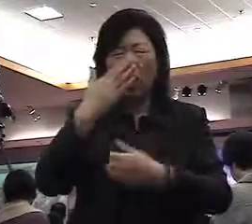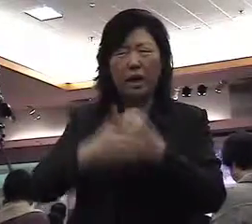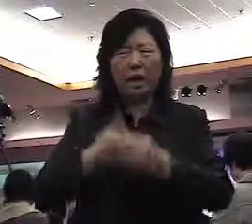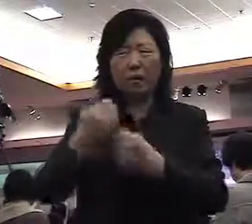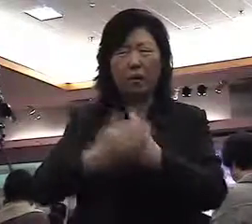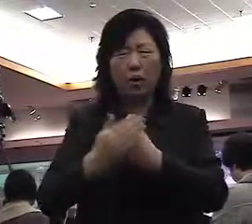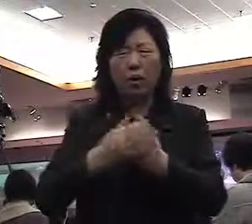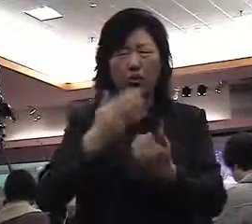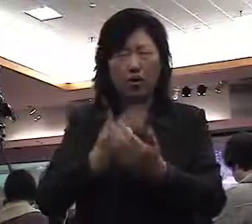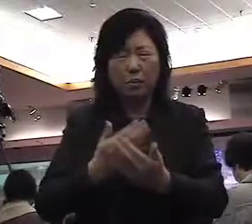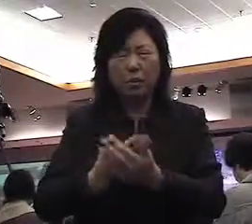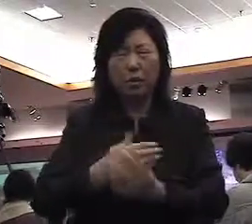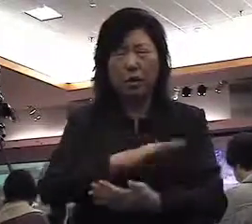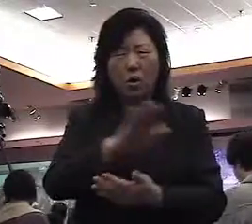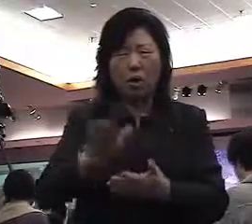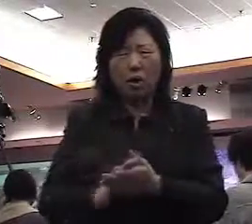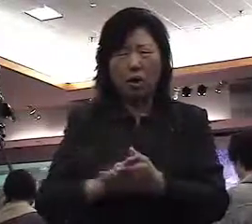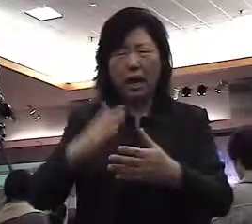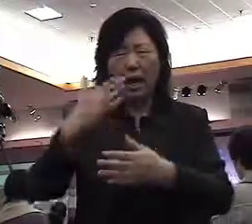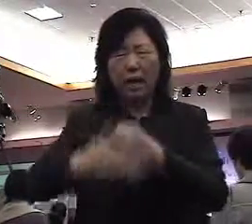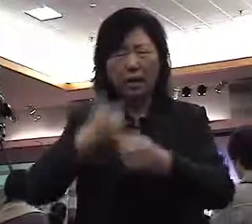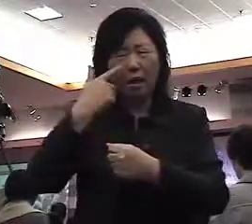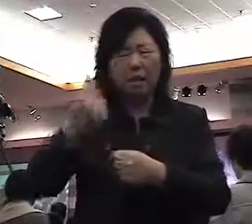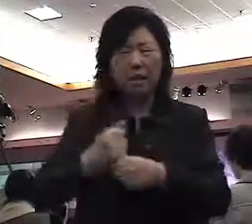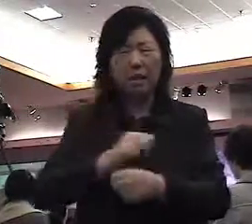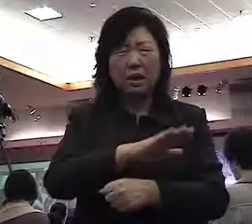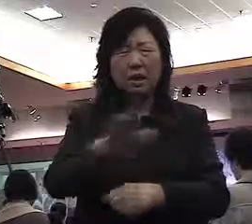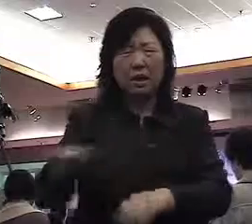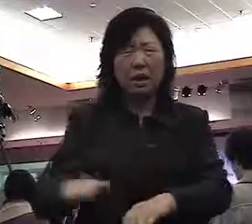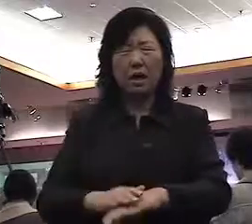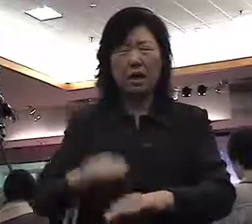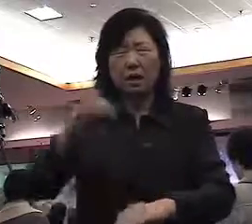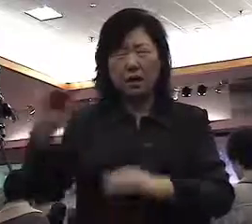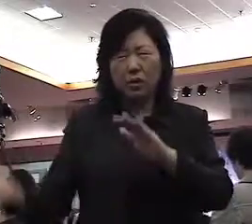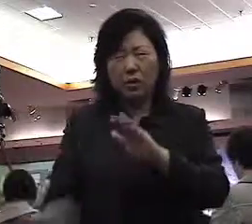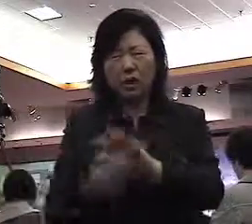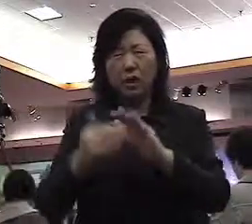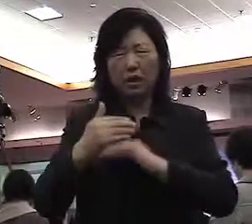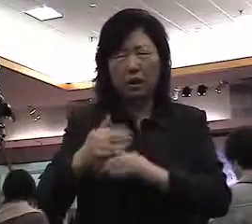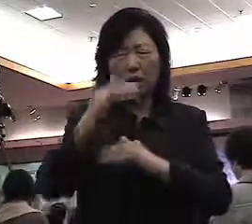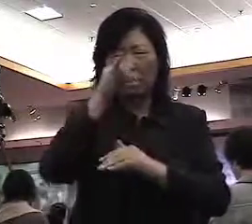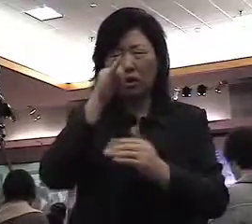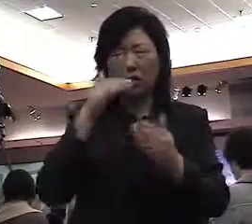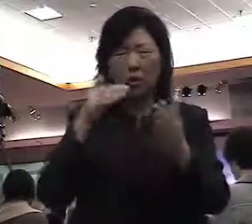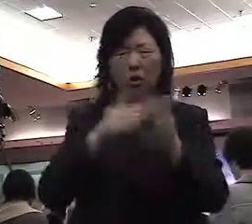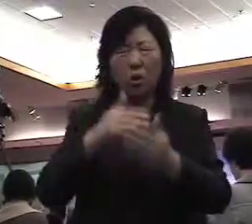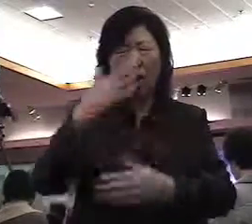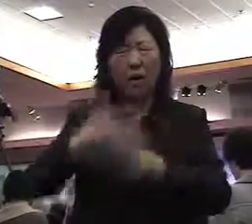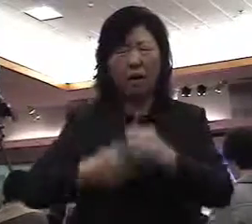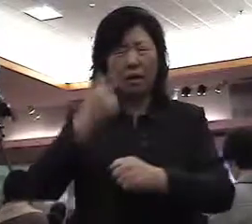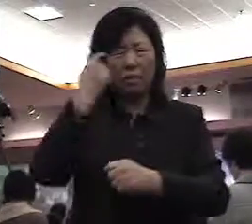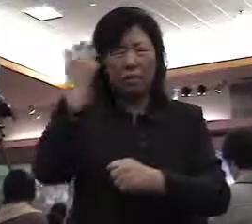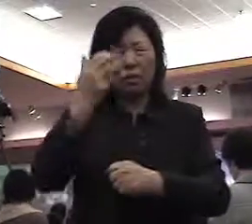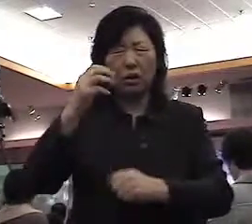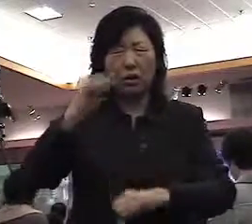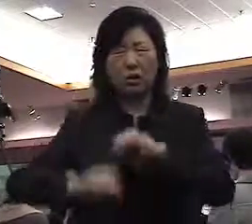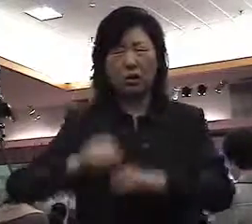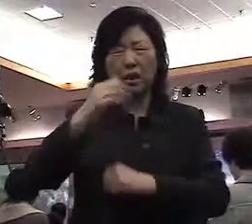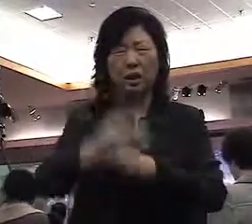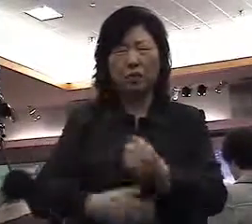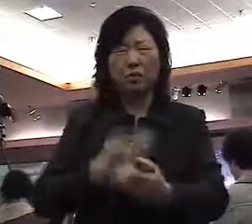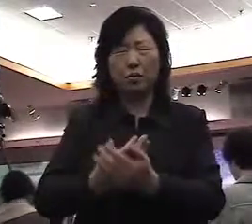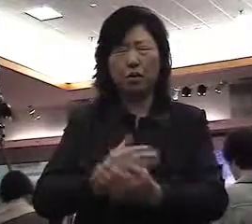아버지 오시옵소서. 우리 가운데 부어하여 주시옵소서. 오시옵소서.